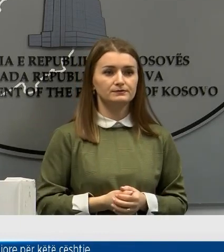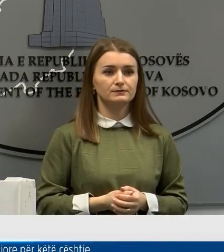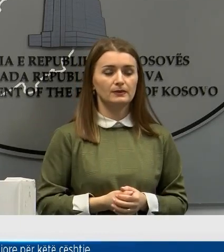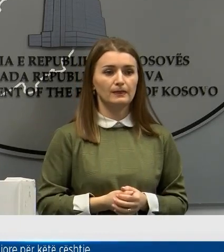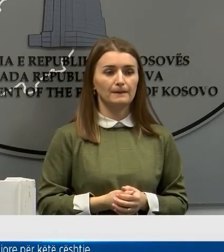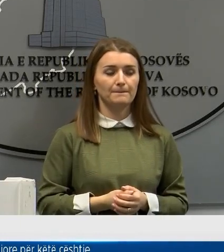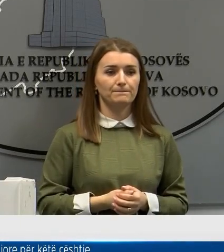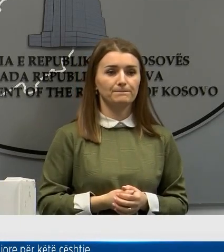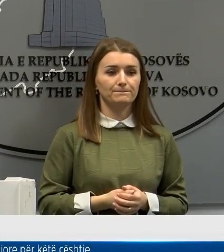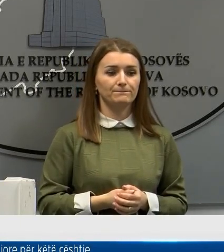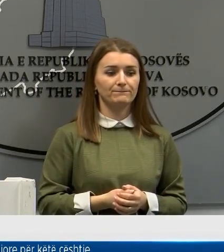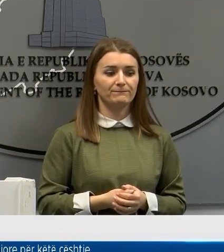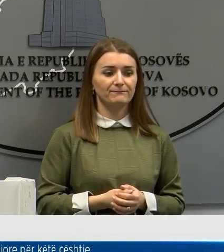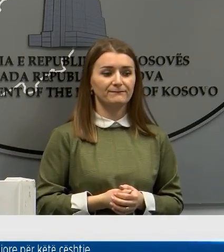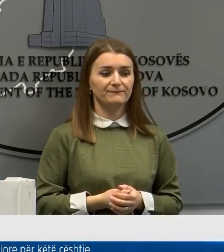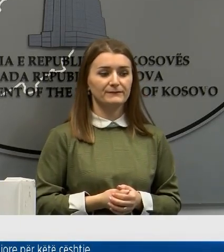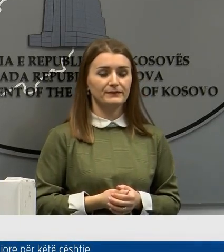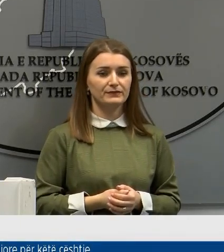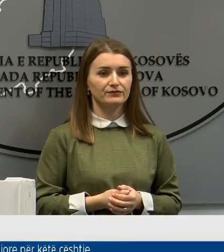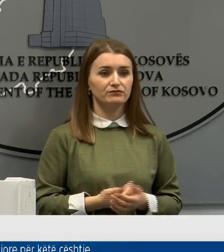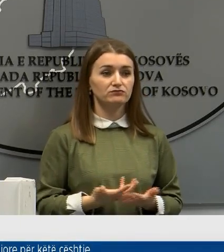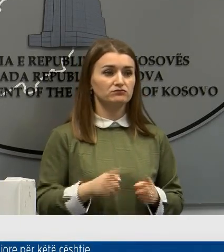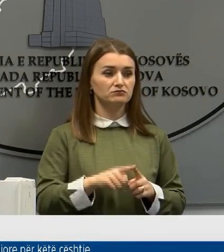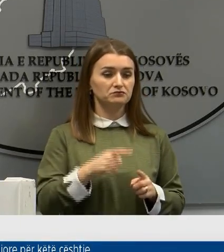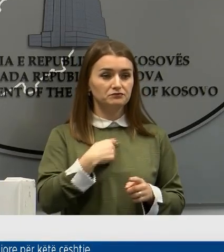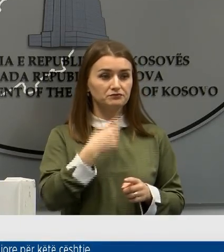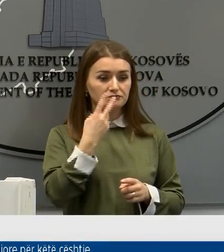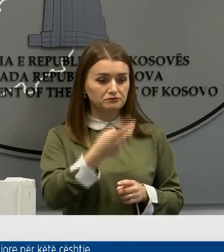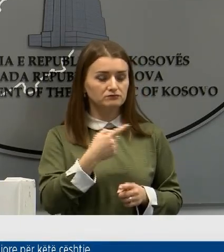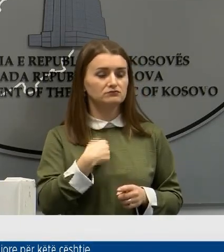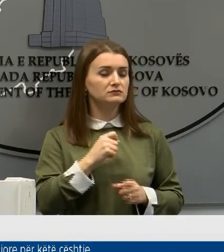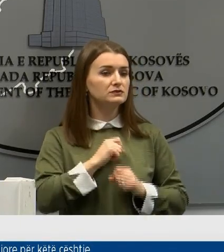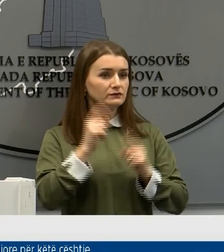njohur manastirit e drejta e palës në procedurë.